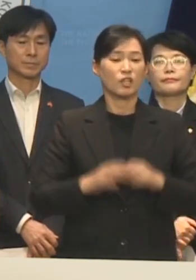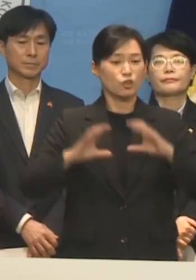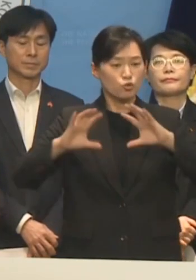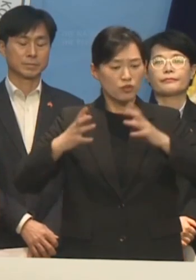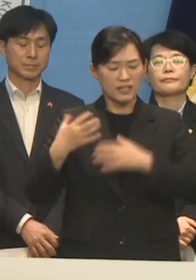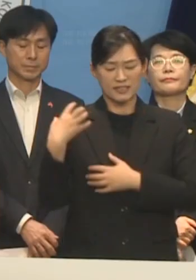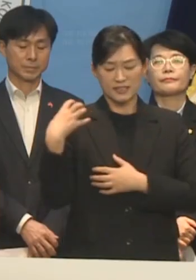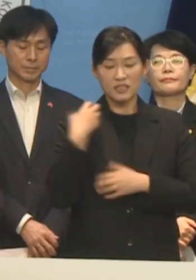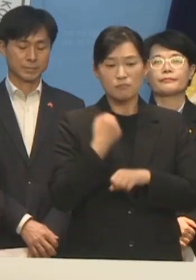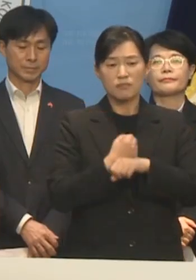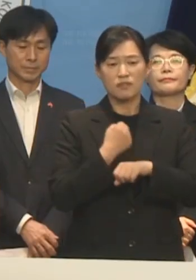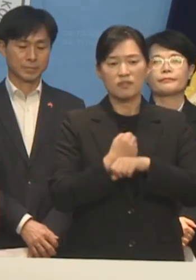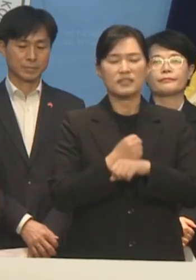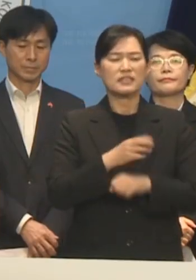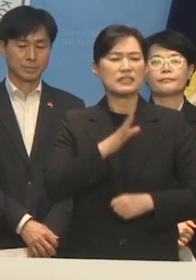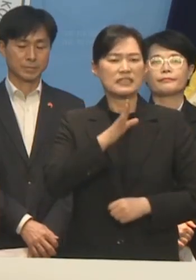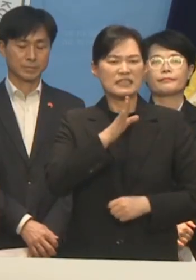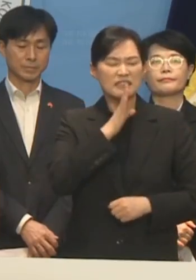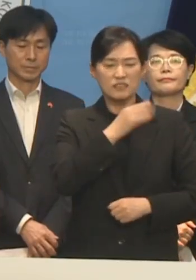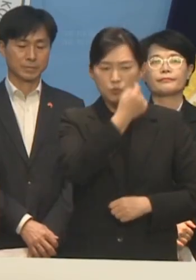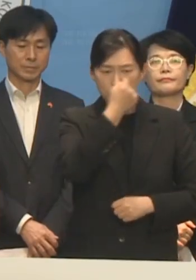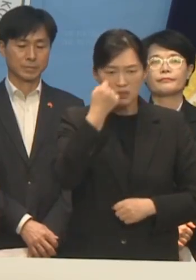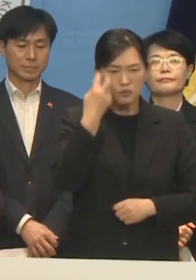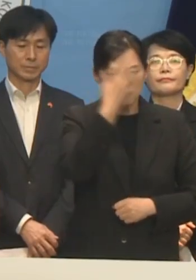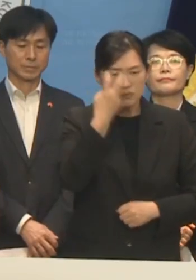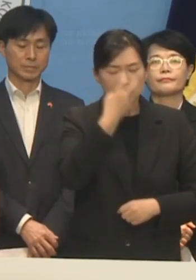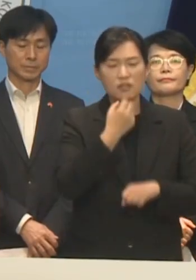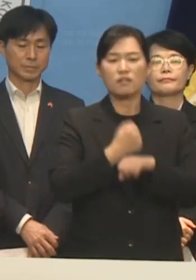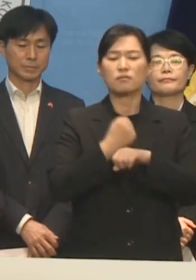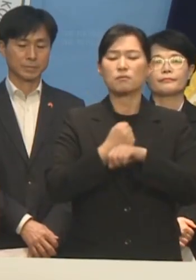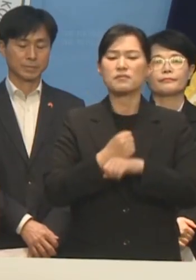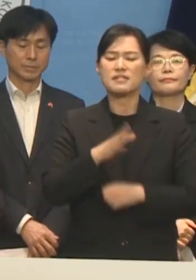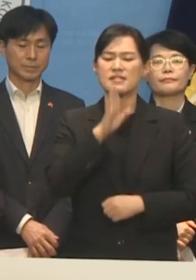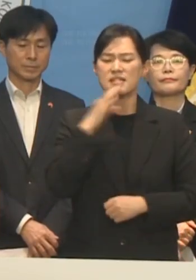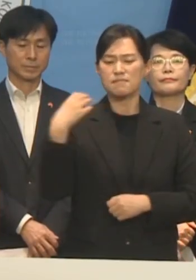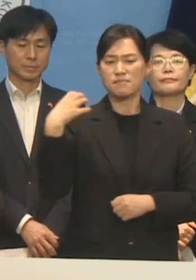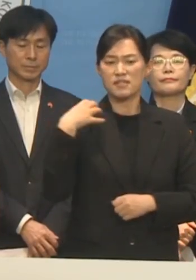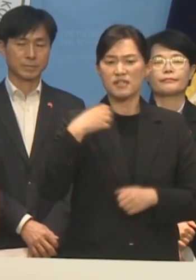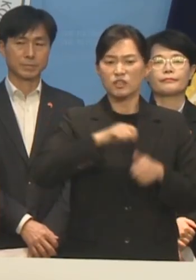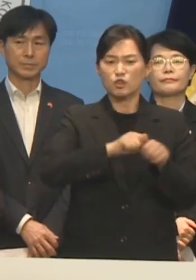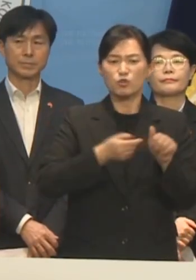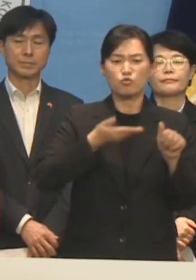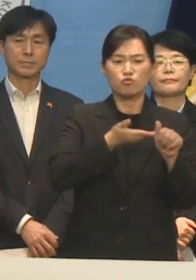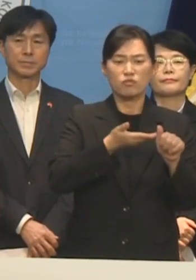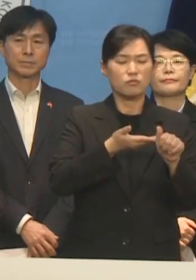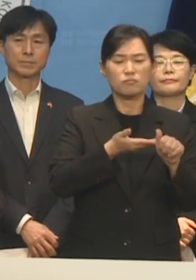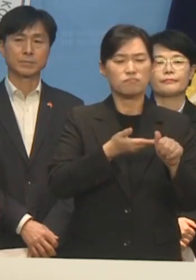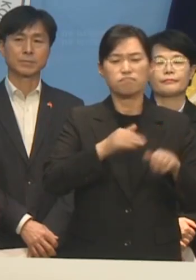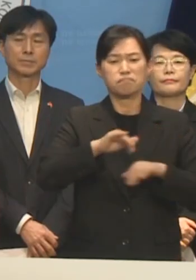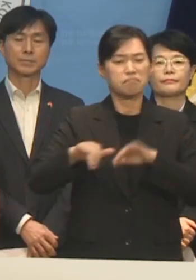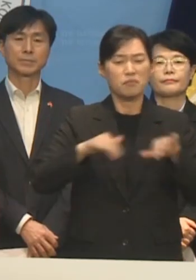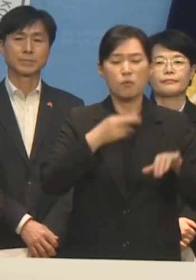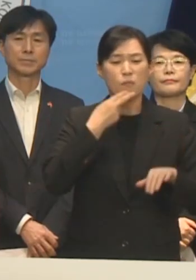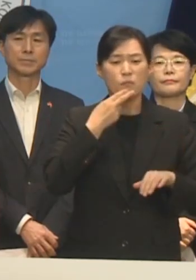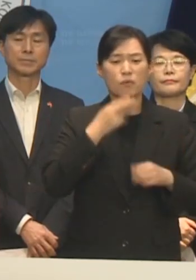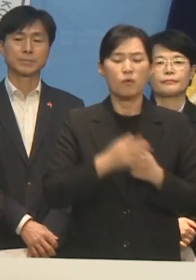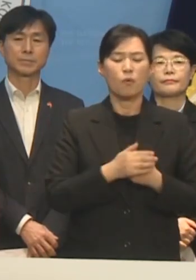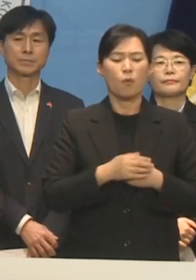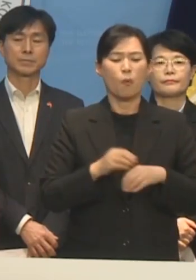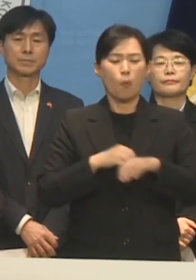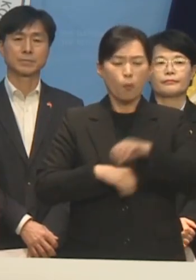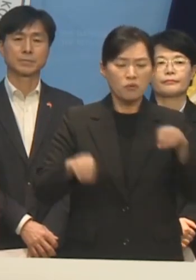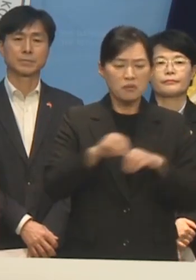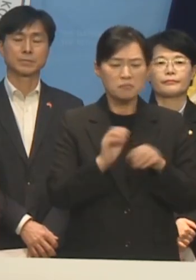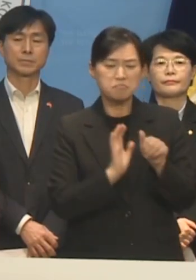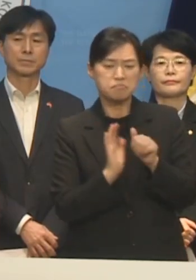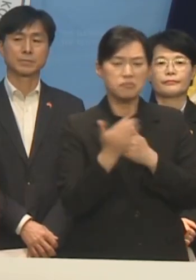국가가 책임져야 할 진상조사와 책임자 처벌에 나서지 않고 오히려